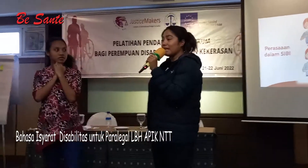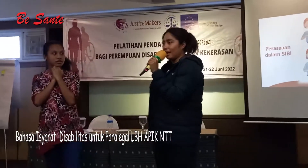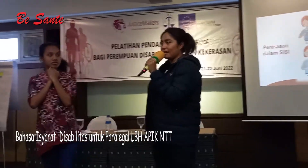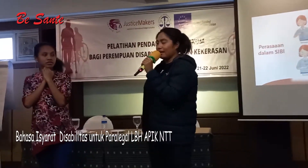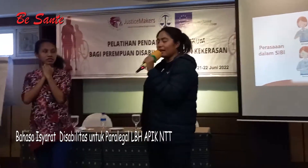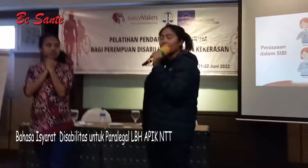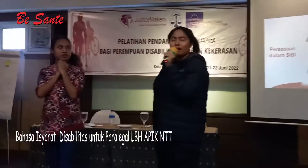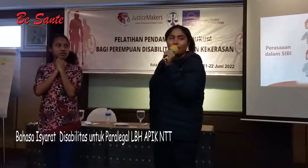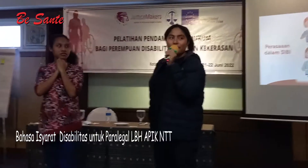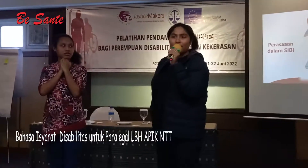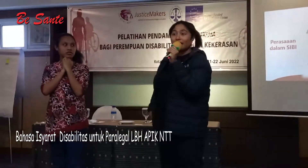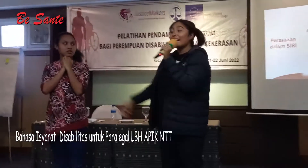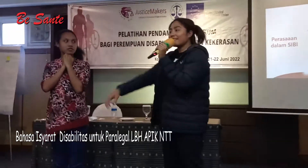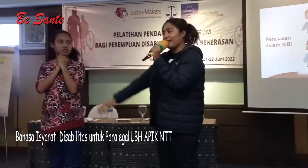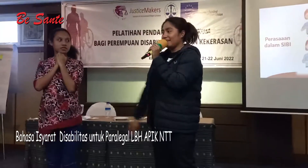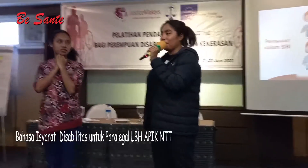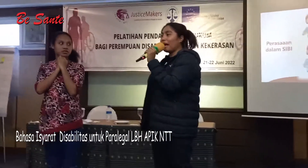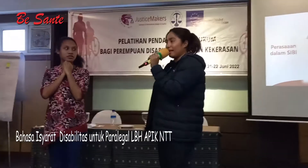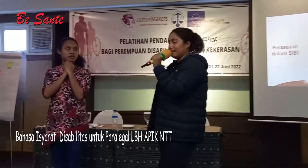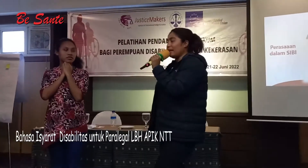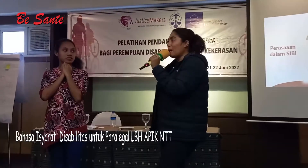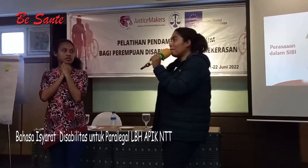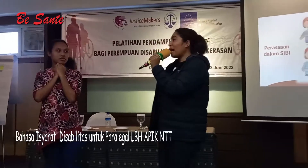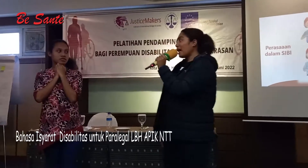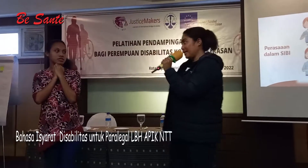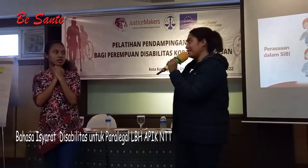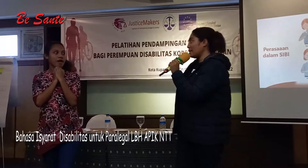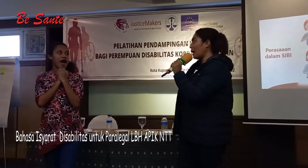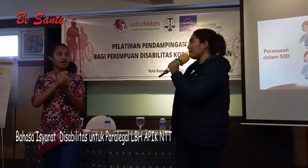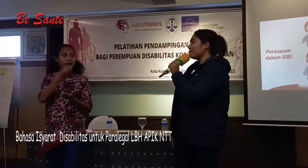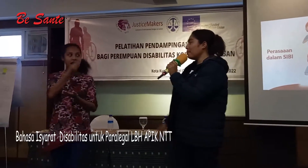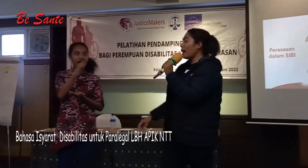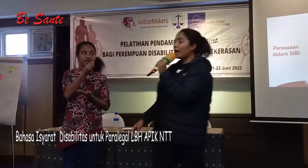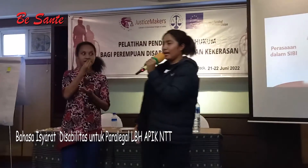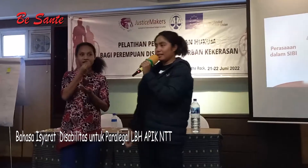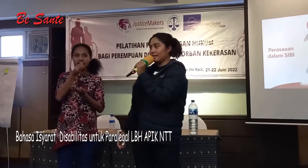Pekerjaan. Apa? Profesi, profesi. Makan. Oh, makan. Makan.